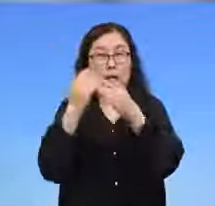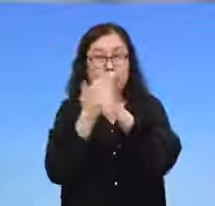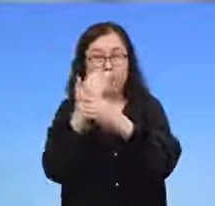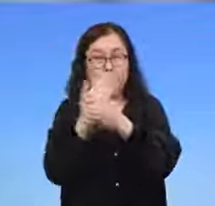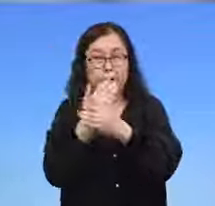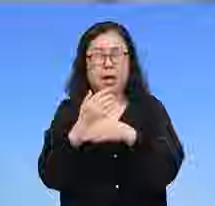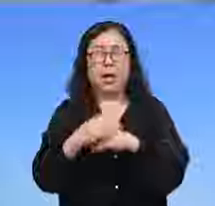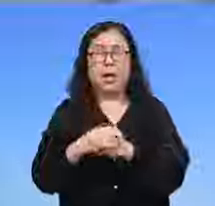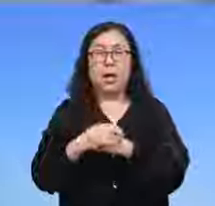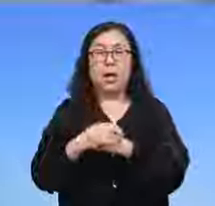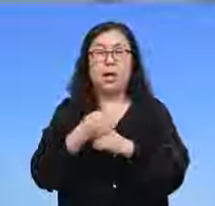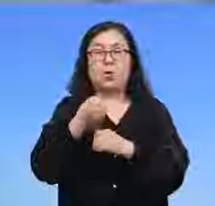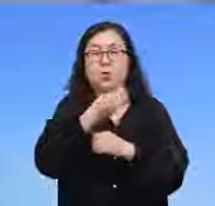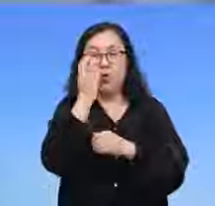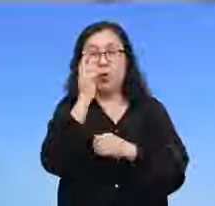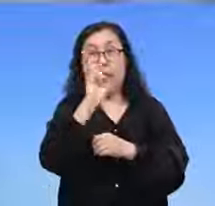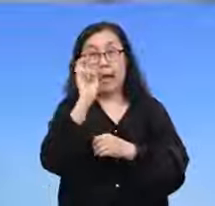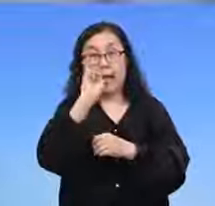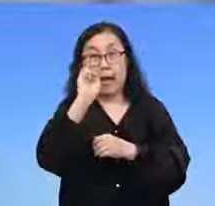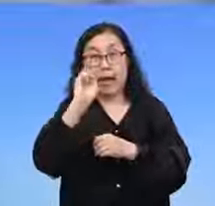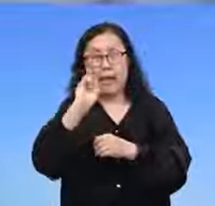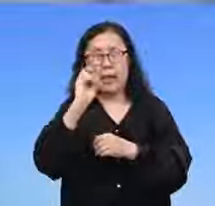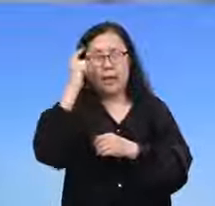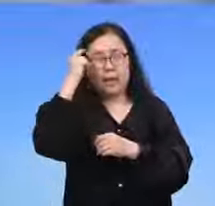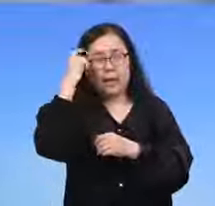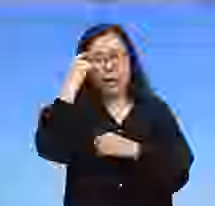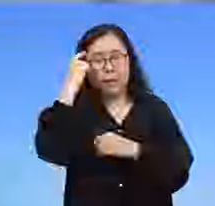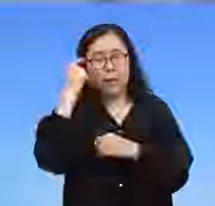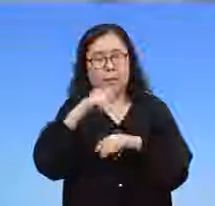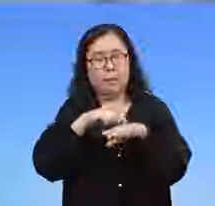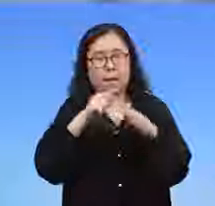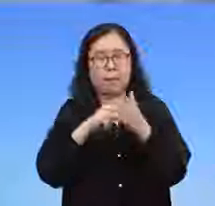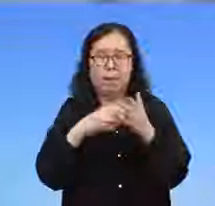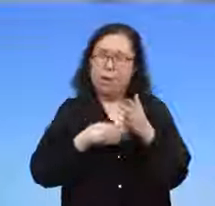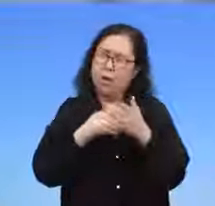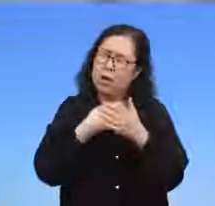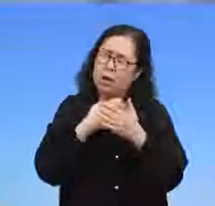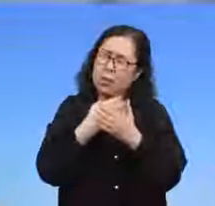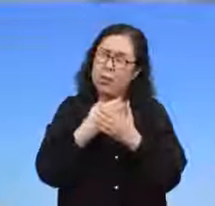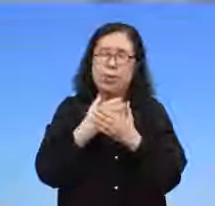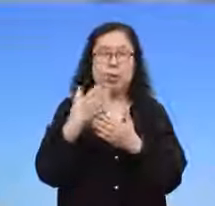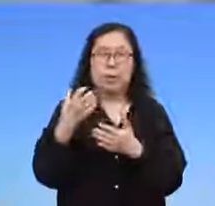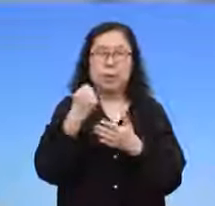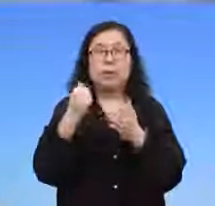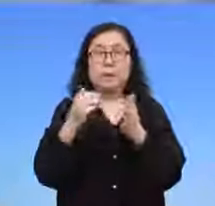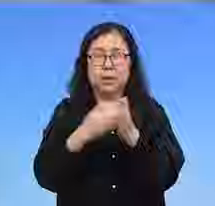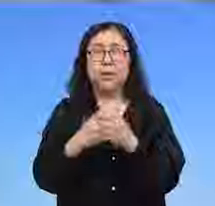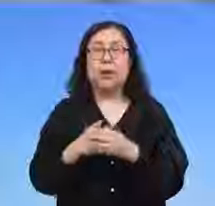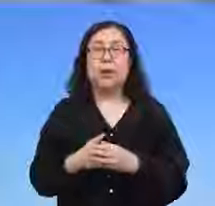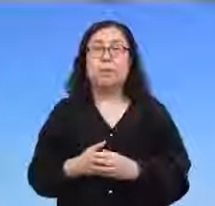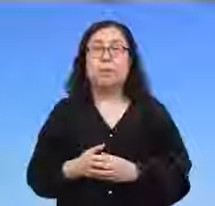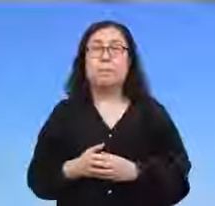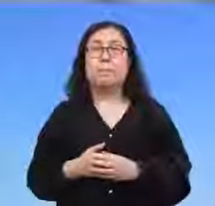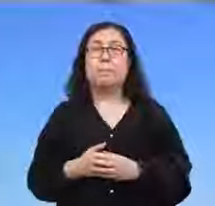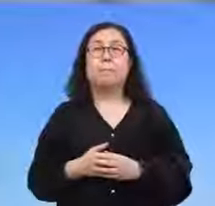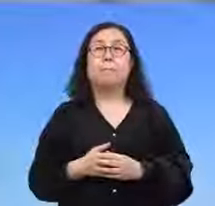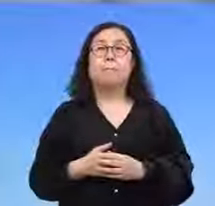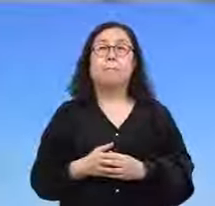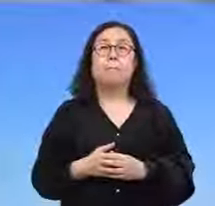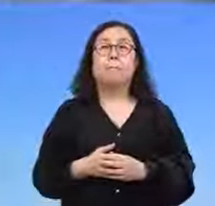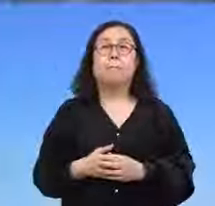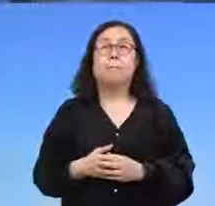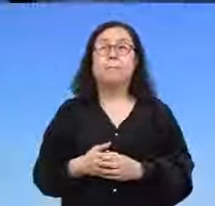행복을 주는 사람. 이걸 지금도 제가 이렇게 하면은 막 울컥울컥해요. 그 새벽에 저에게 주신 감동이 뭐냐,